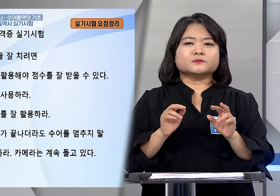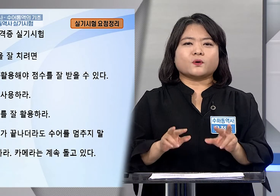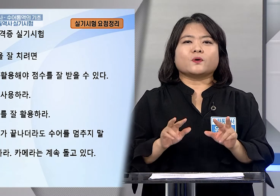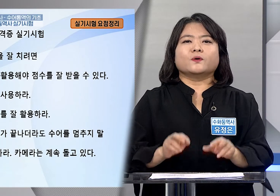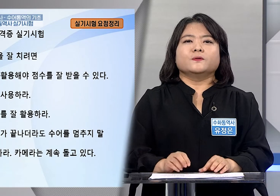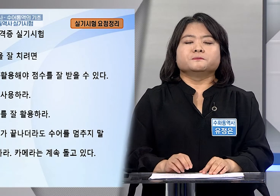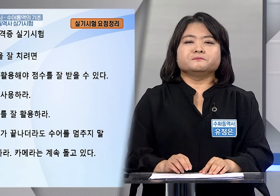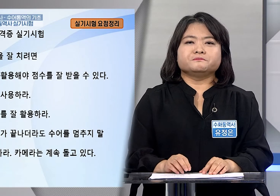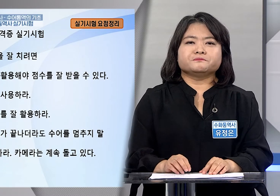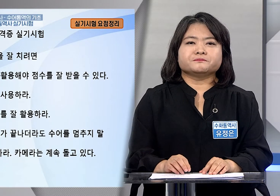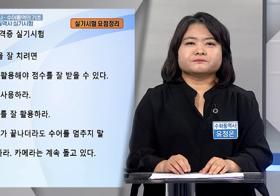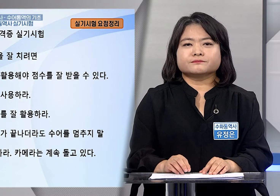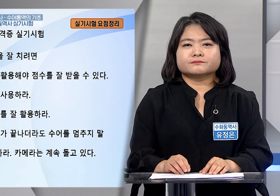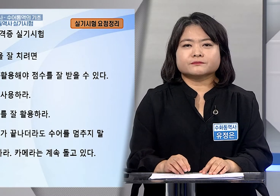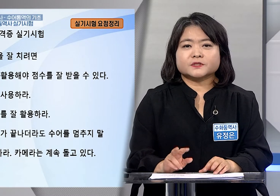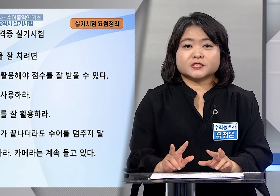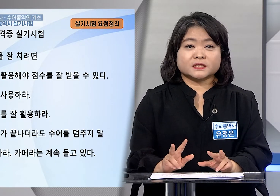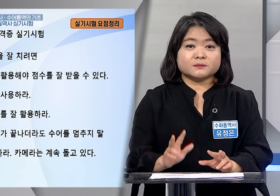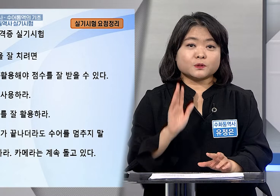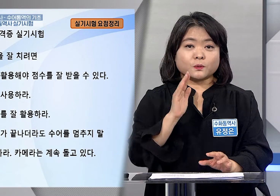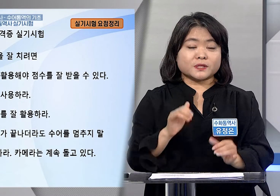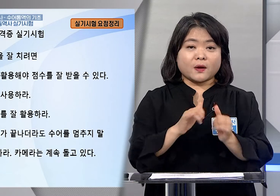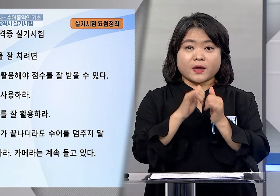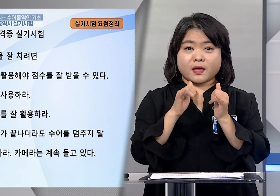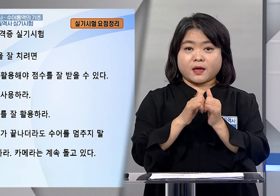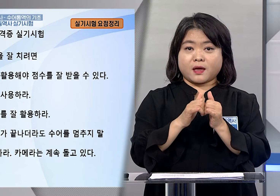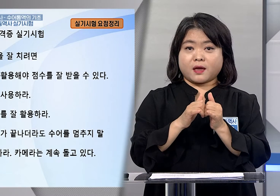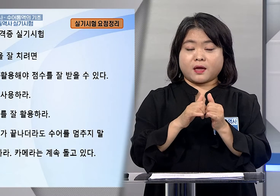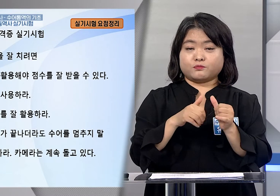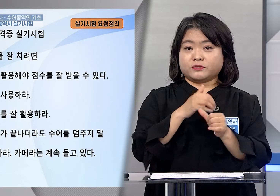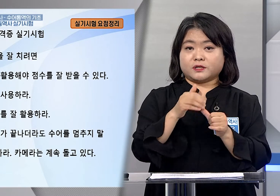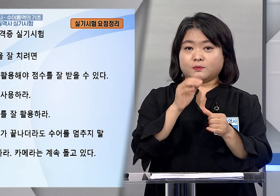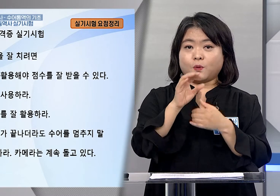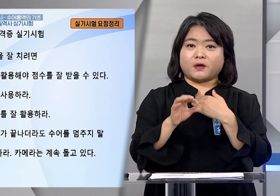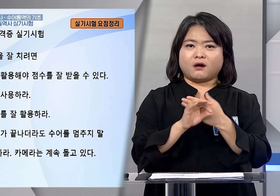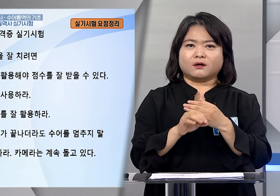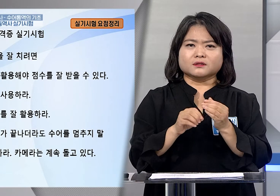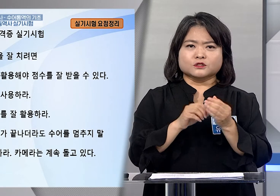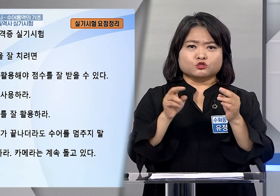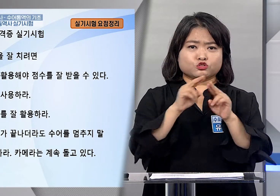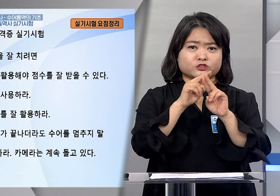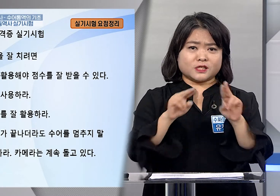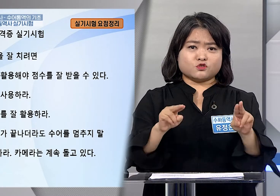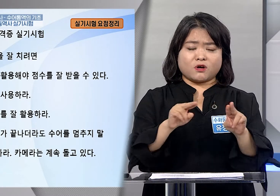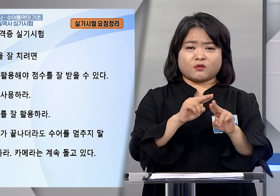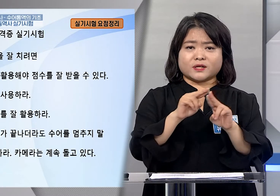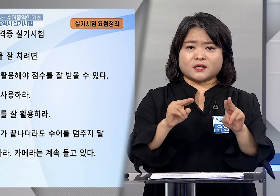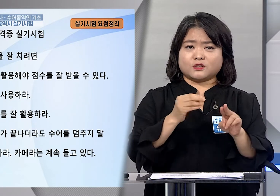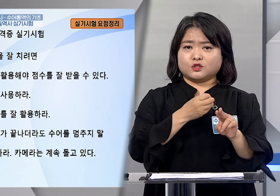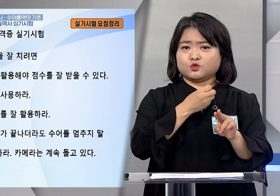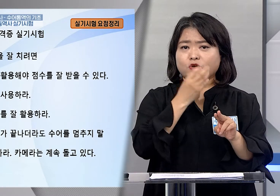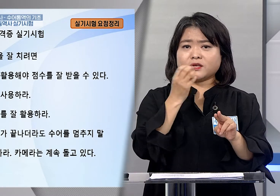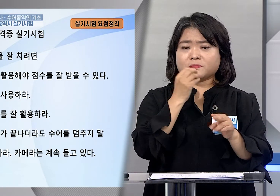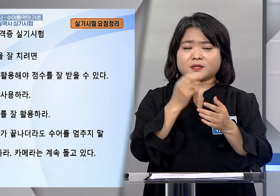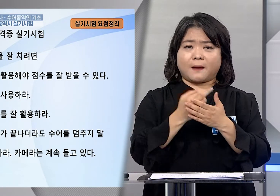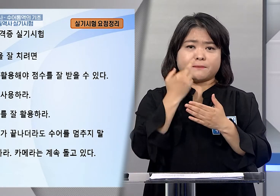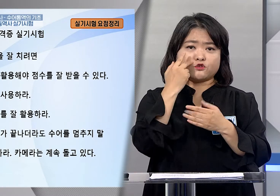지금요. 지금의 농사회의 분위기를 보면 국제 수화 굉장히 유행입니다. 미국